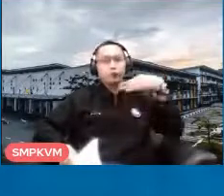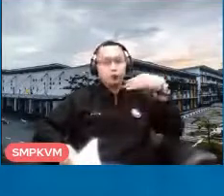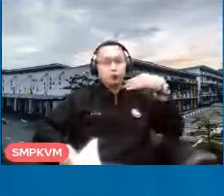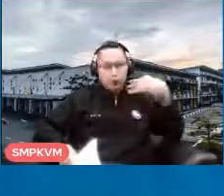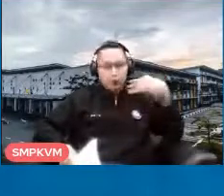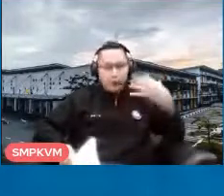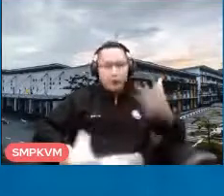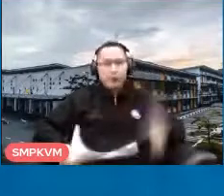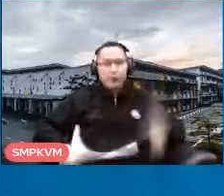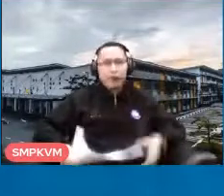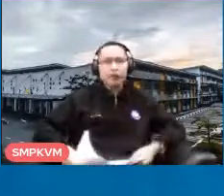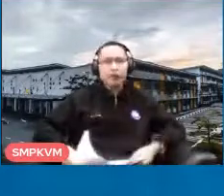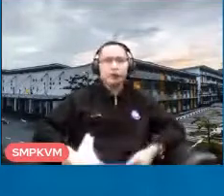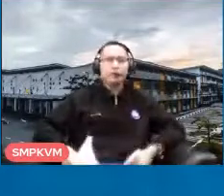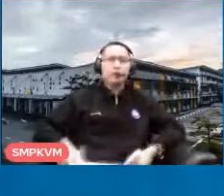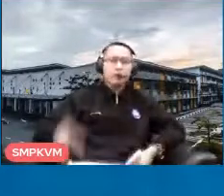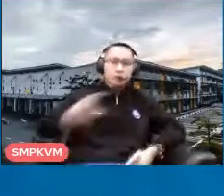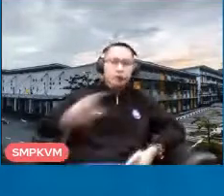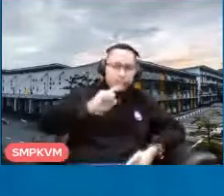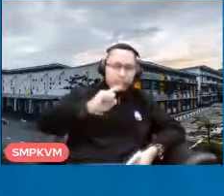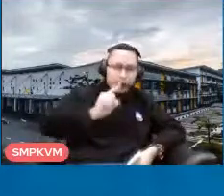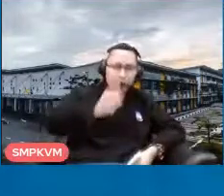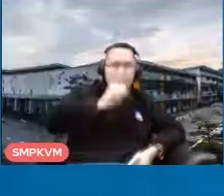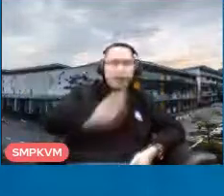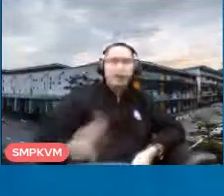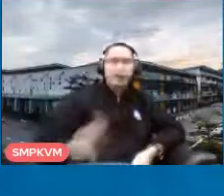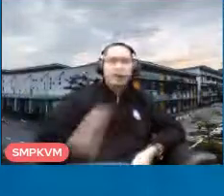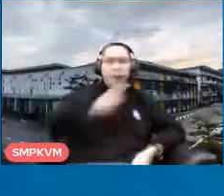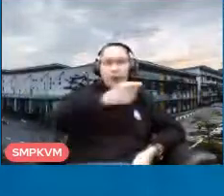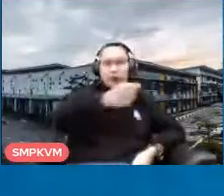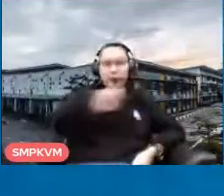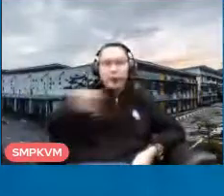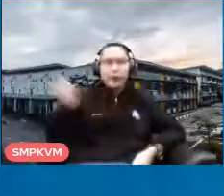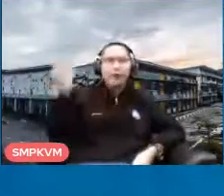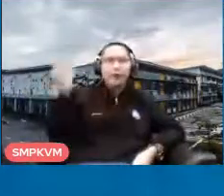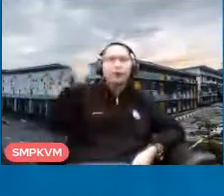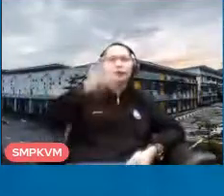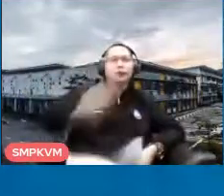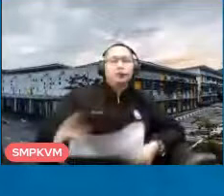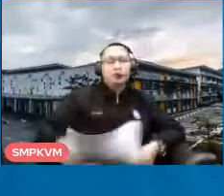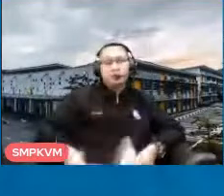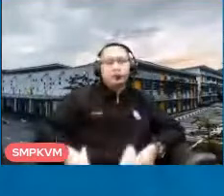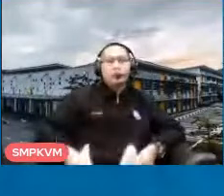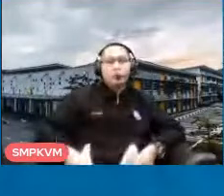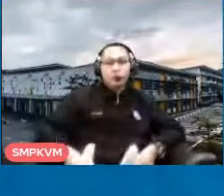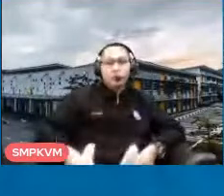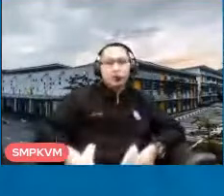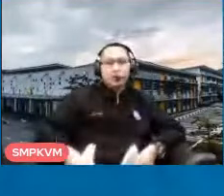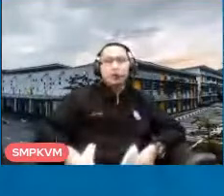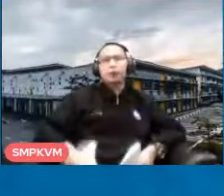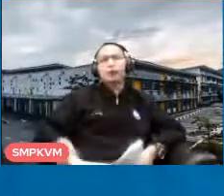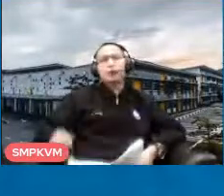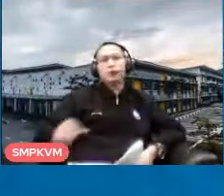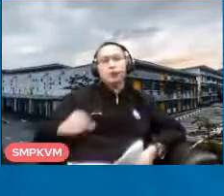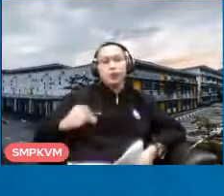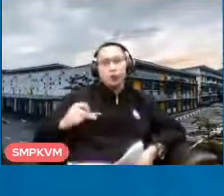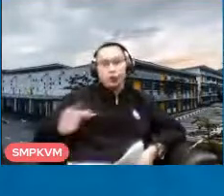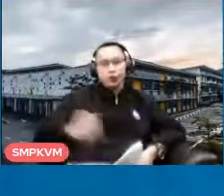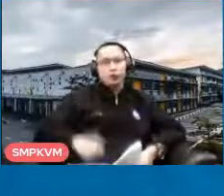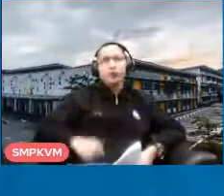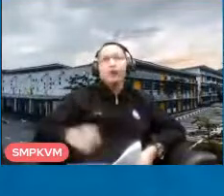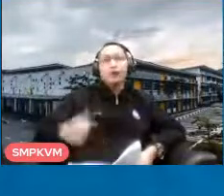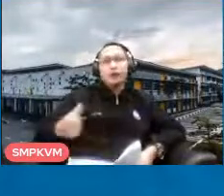ditangkap kamu pukul delapan pagi Pak Apple kata pagi sampai lah 02.00 atau